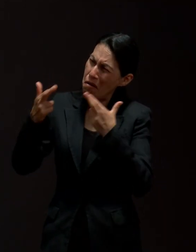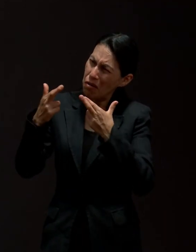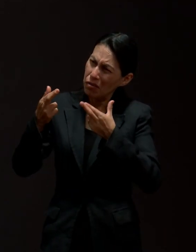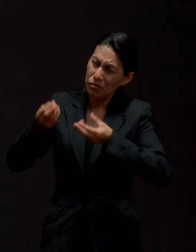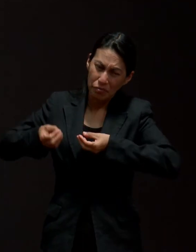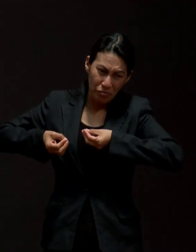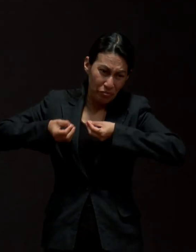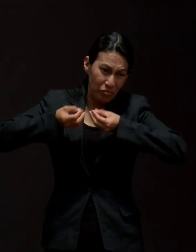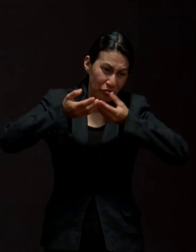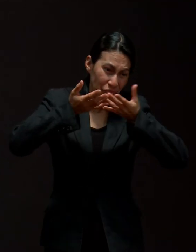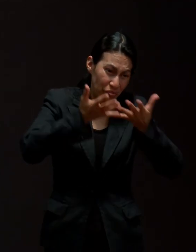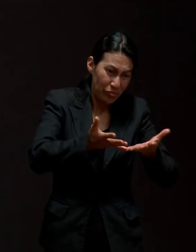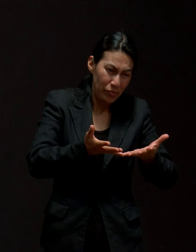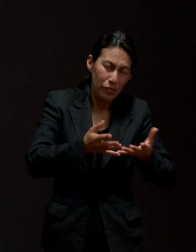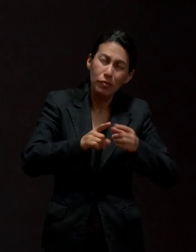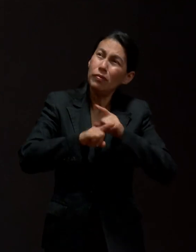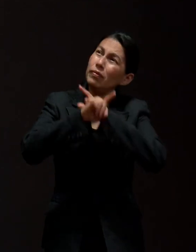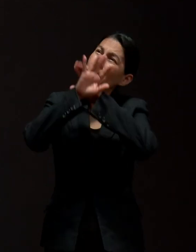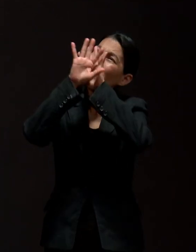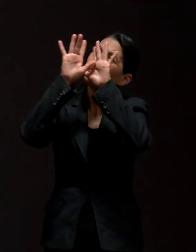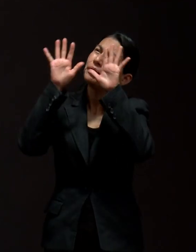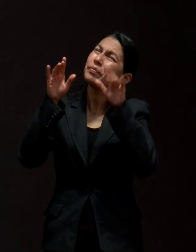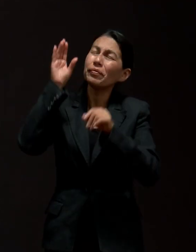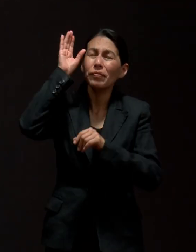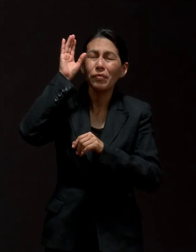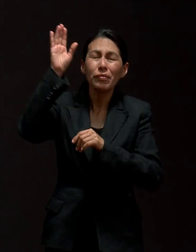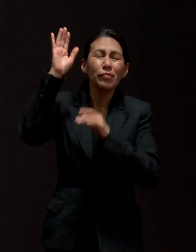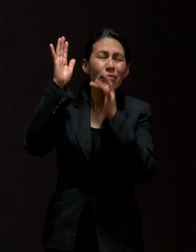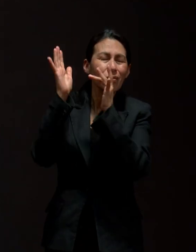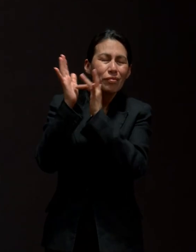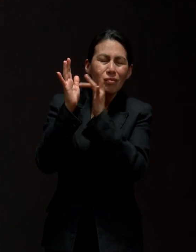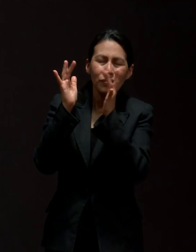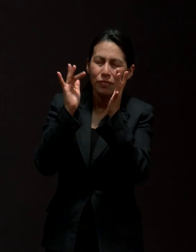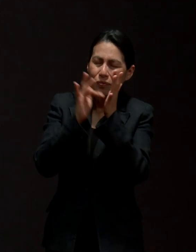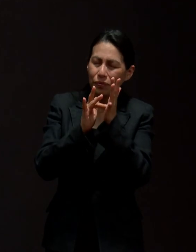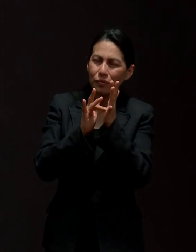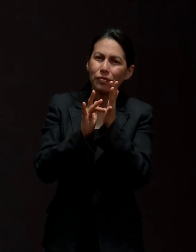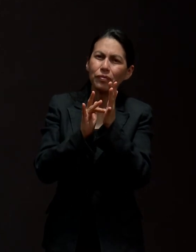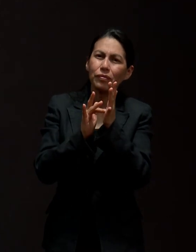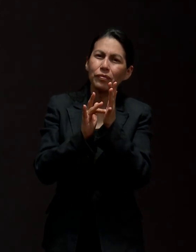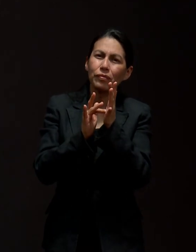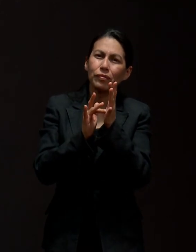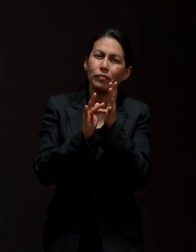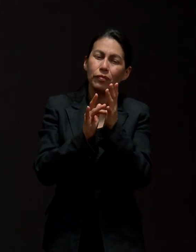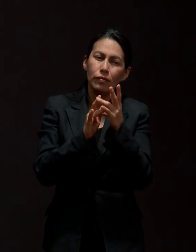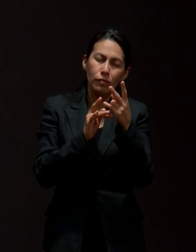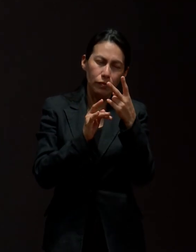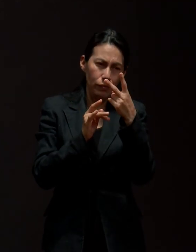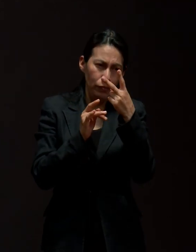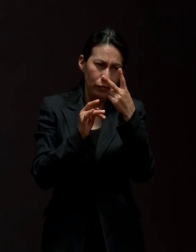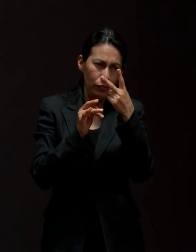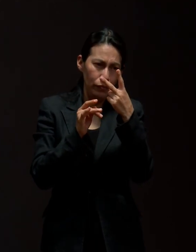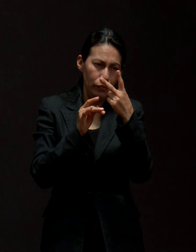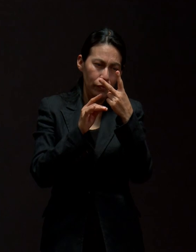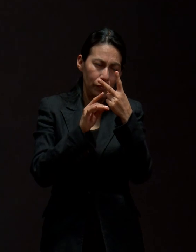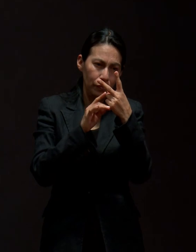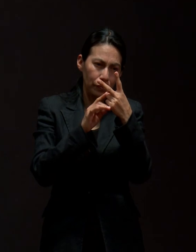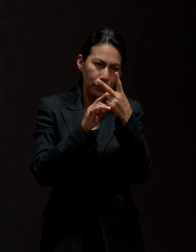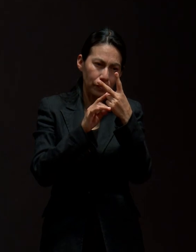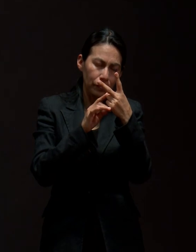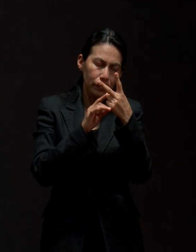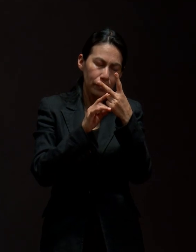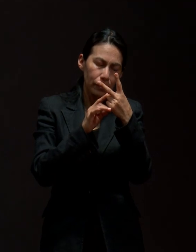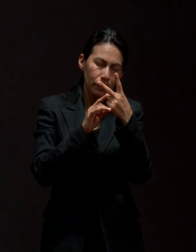riquezas en gloria en Cristo Jesús. Y quisiera poner énfasis en dos frases, una